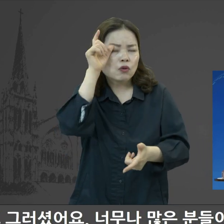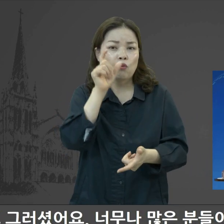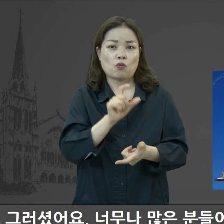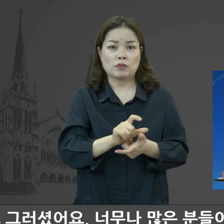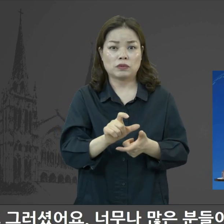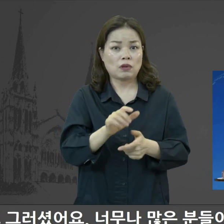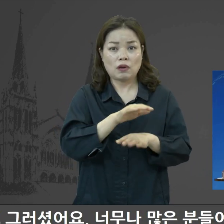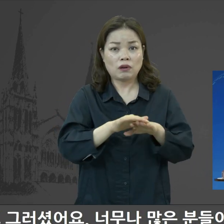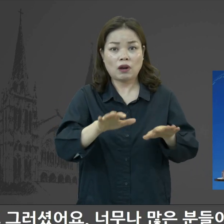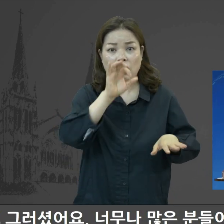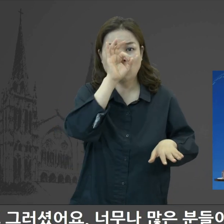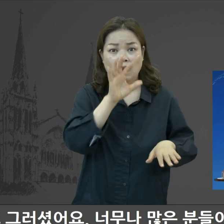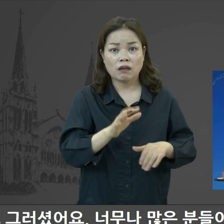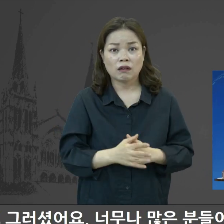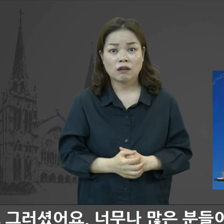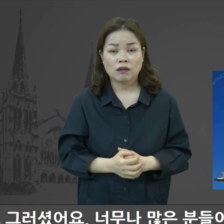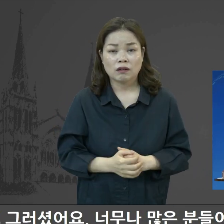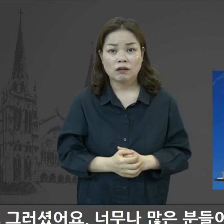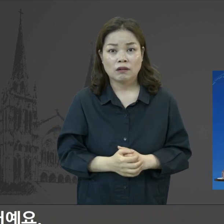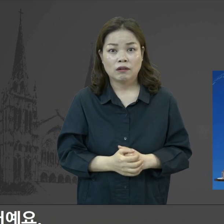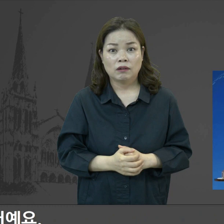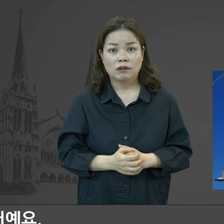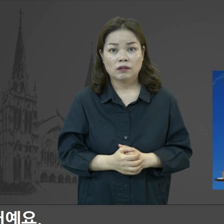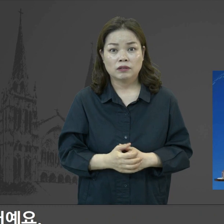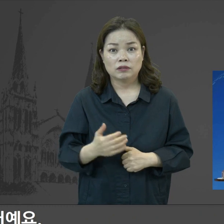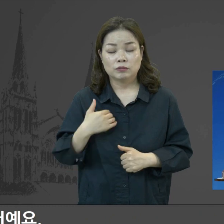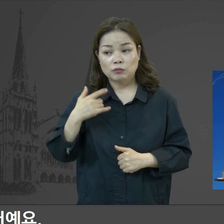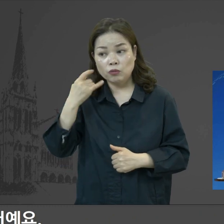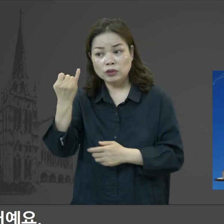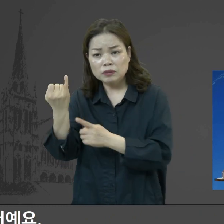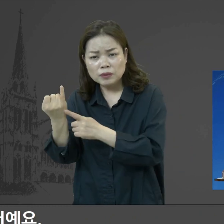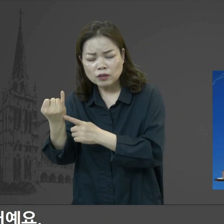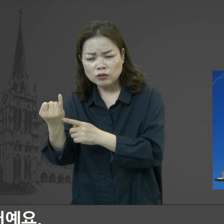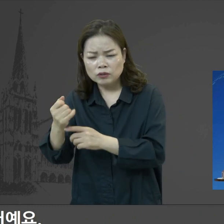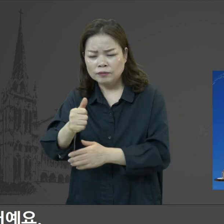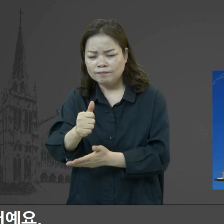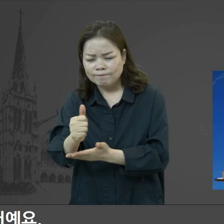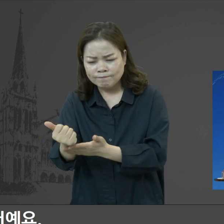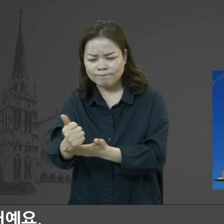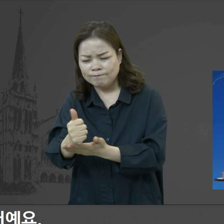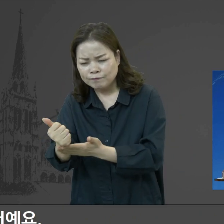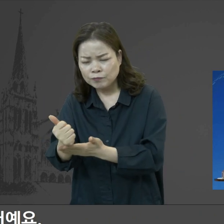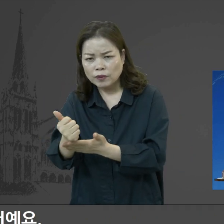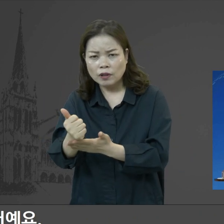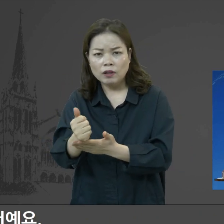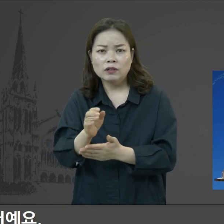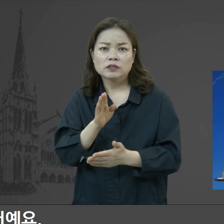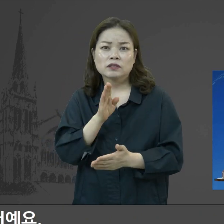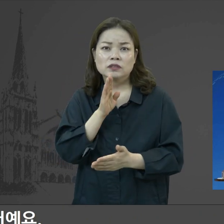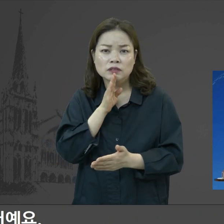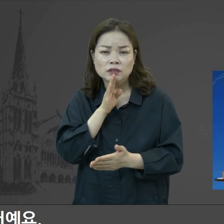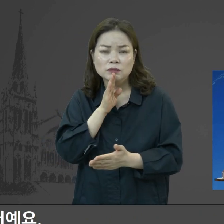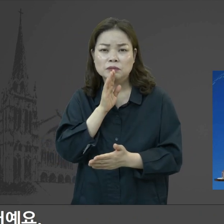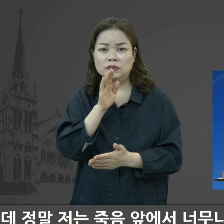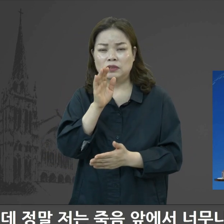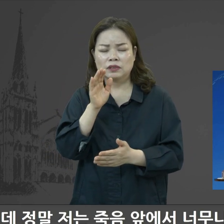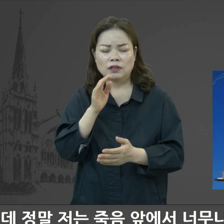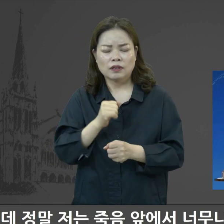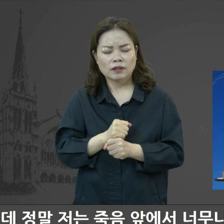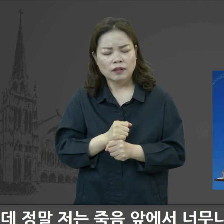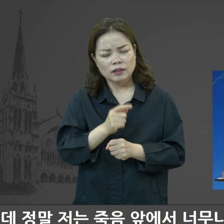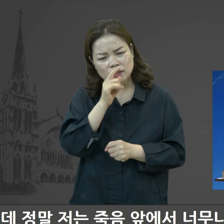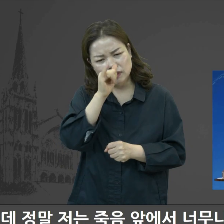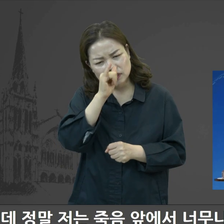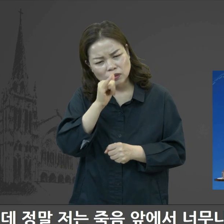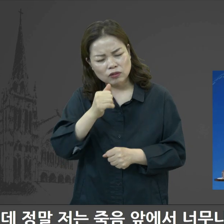거예요. 그런데 정말 저는 죽음 앞에서 너무나 그런 것들이 현실이었기 때문에